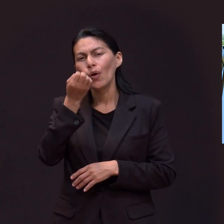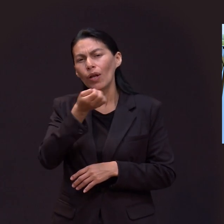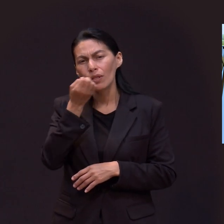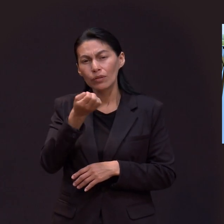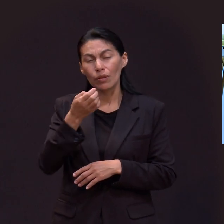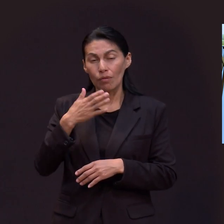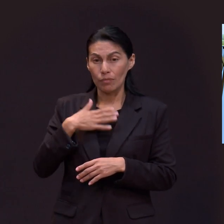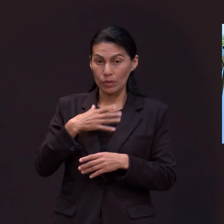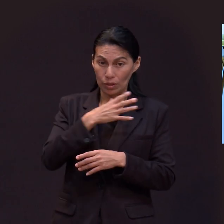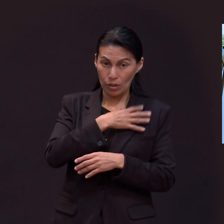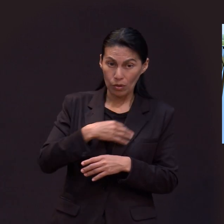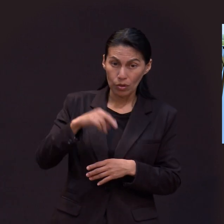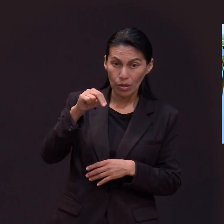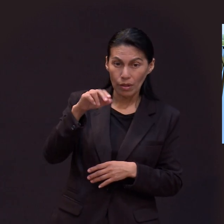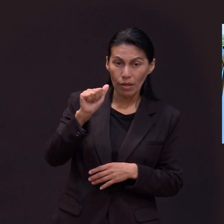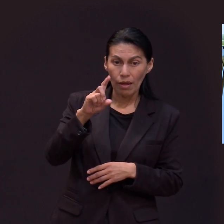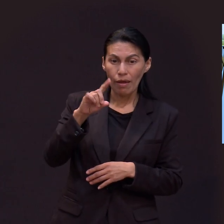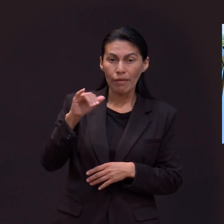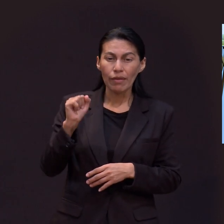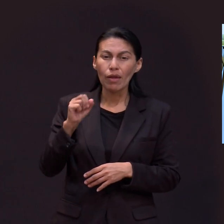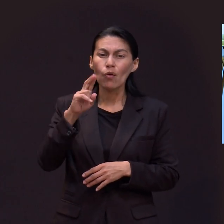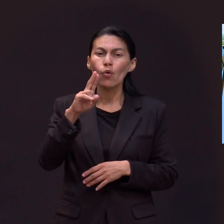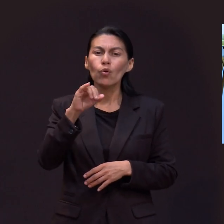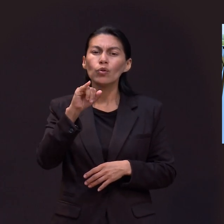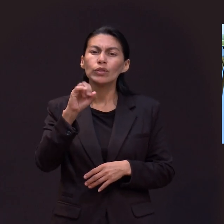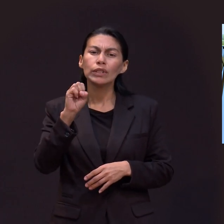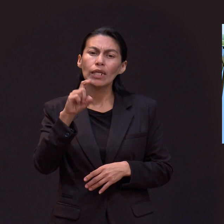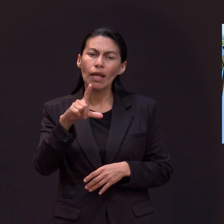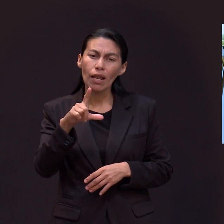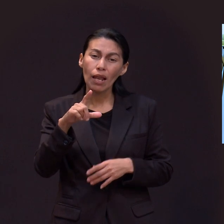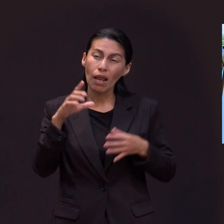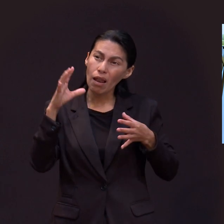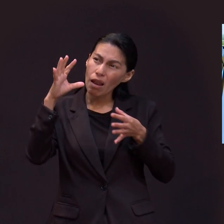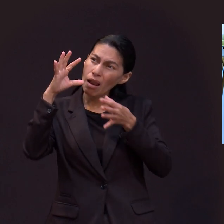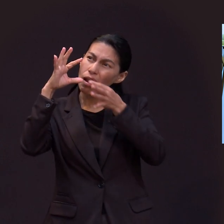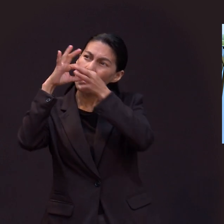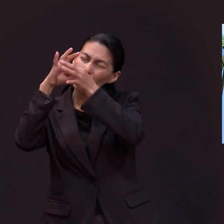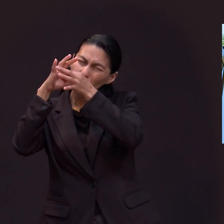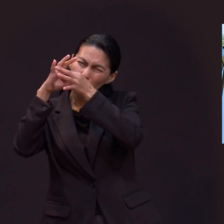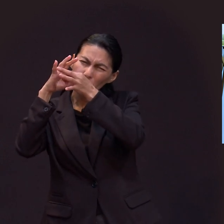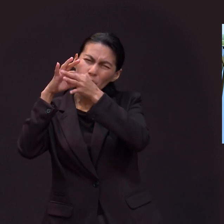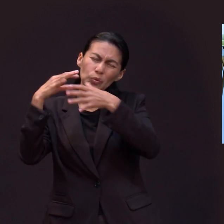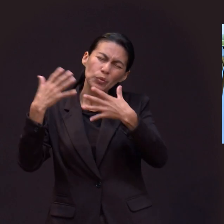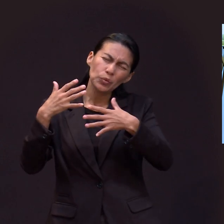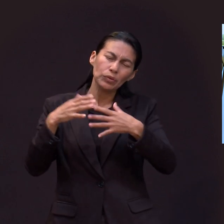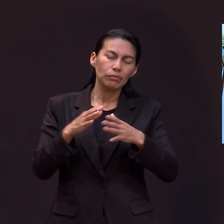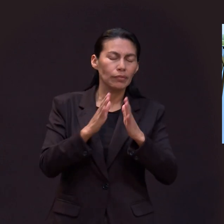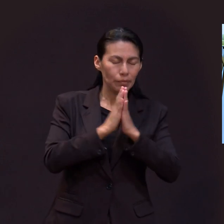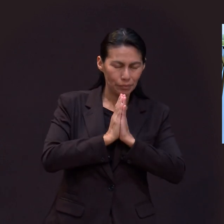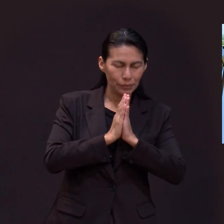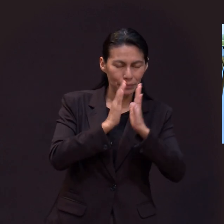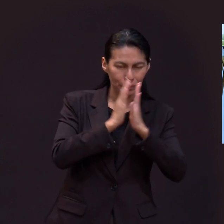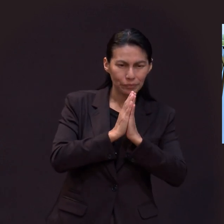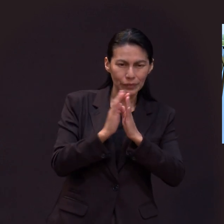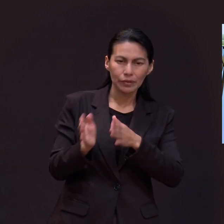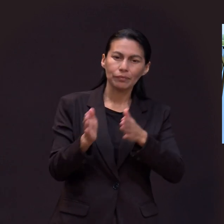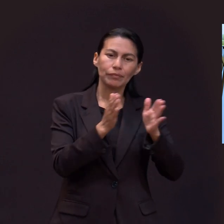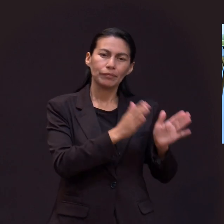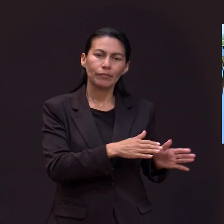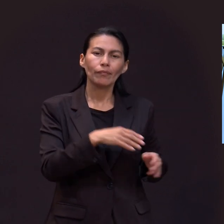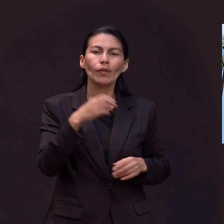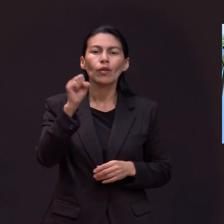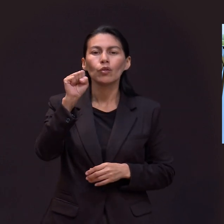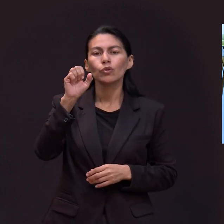mis hijos nadie amauris y usiel se acerquen más a dios a mí amen